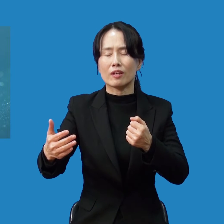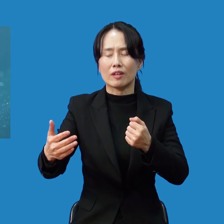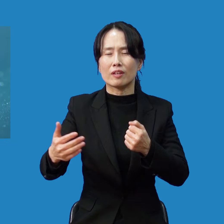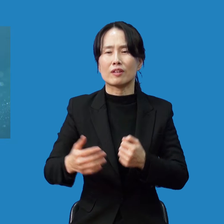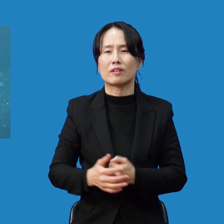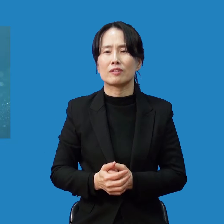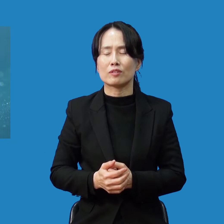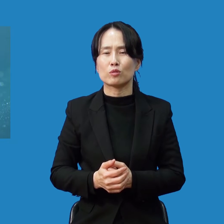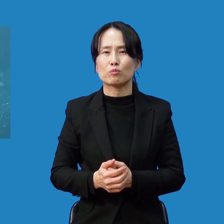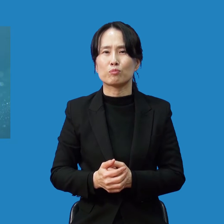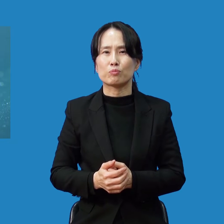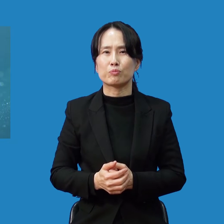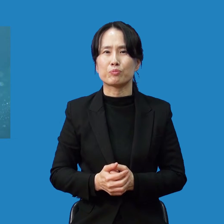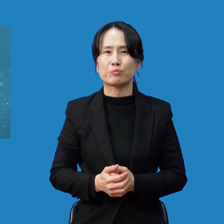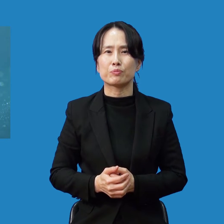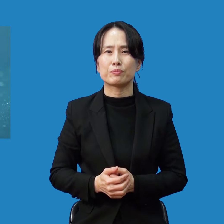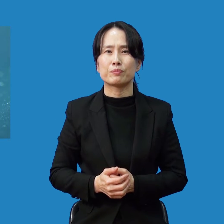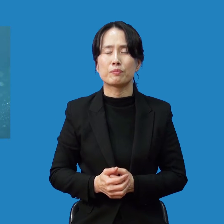아디아포라입니다.